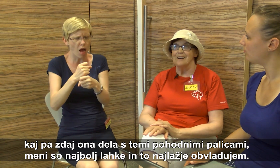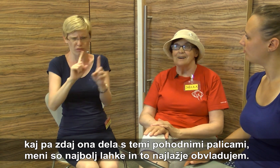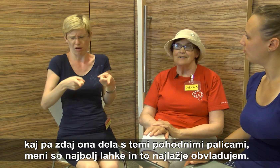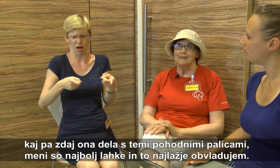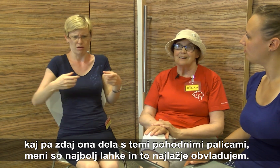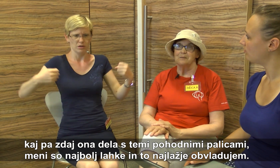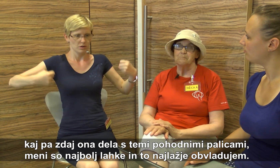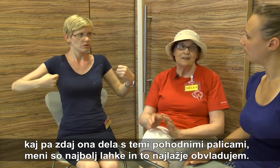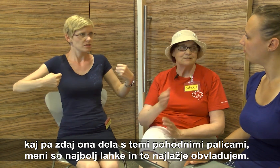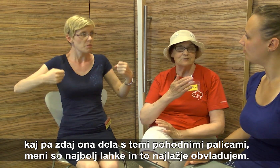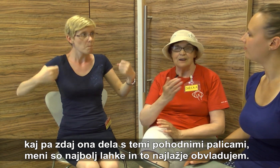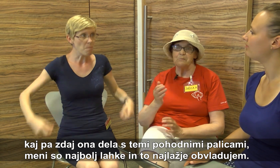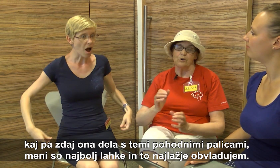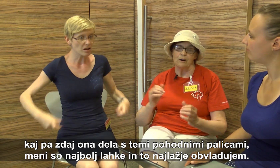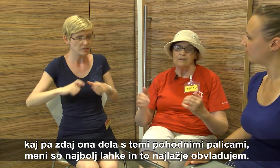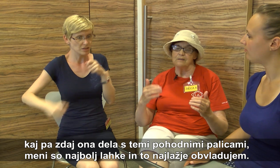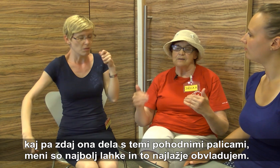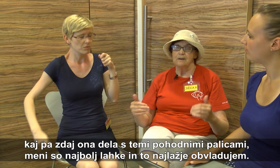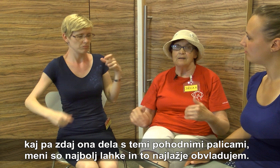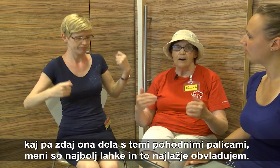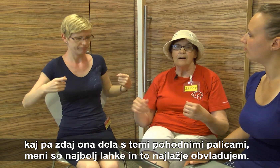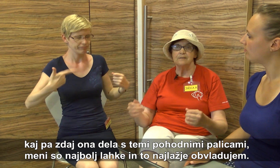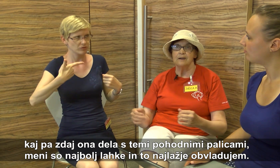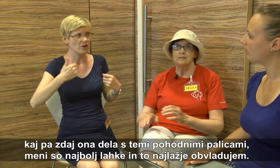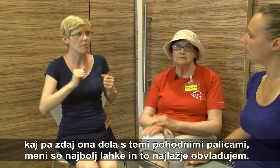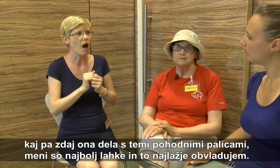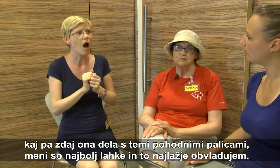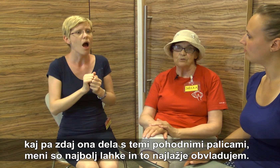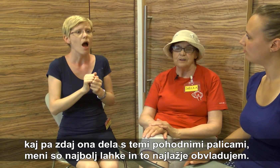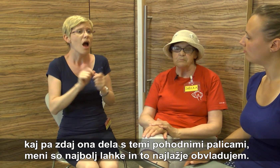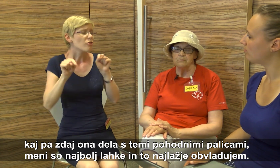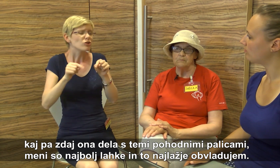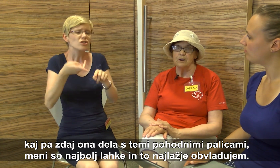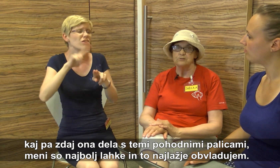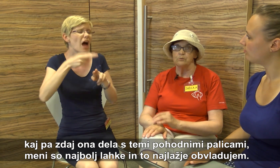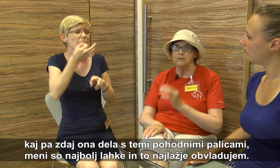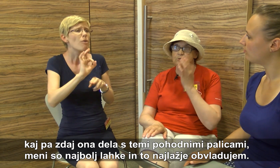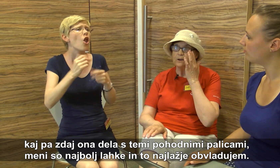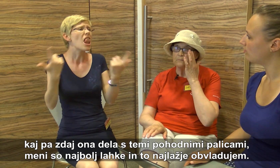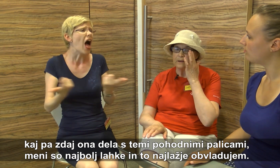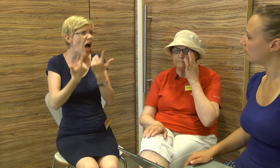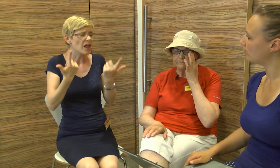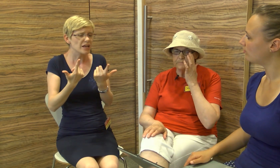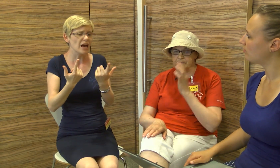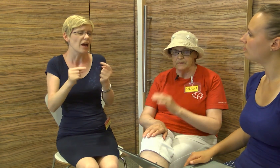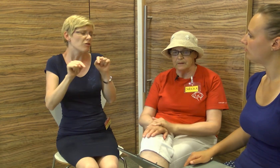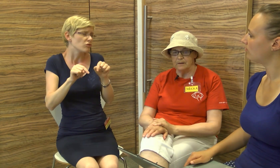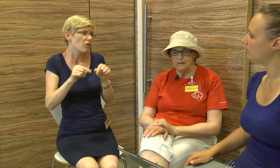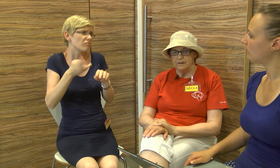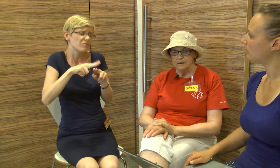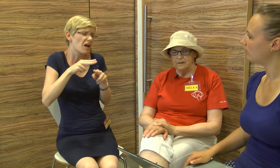palicami? Mene so najbolj lahke in to najblaže obladujem.